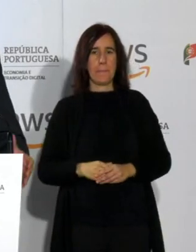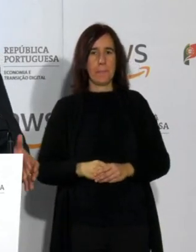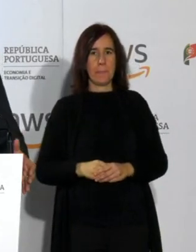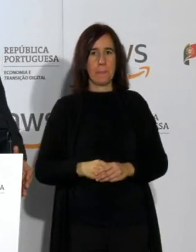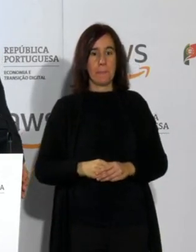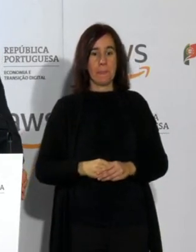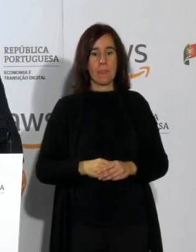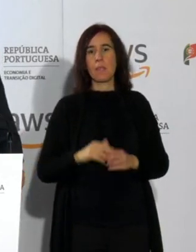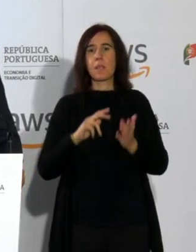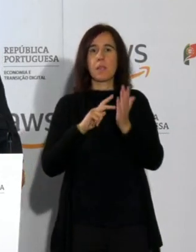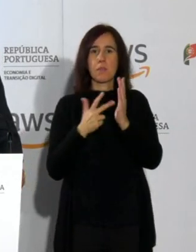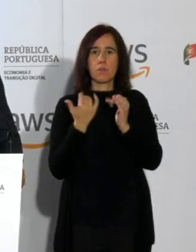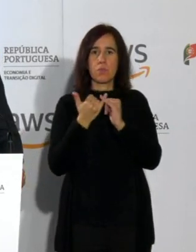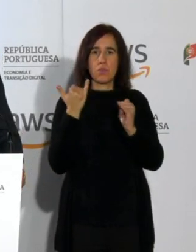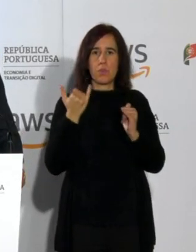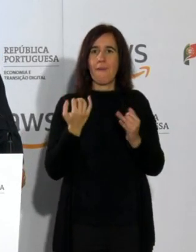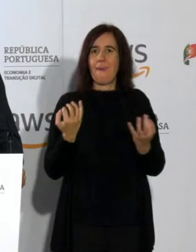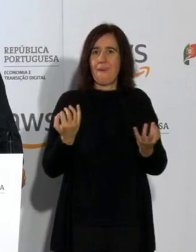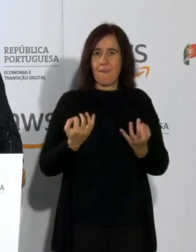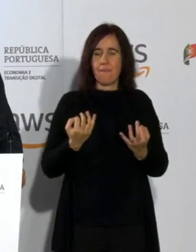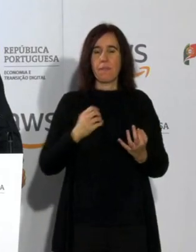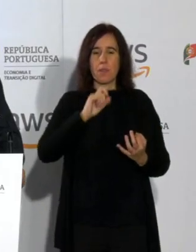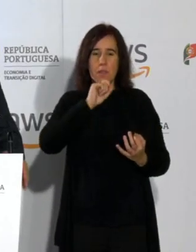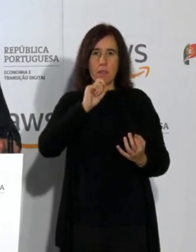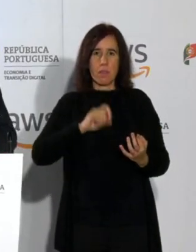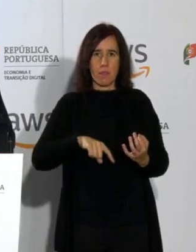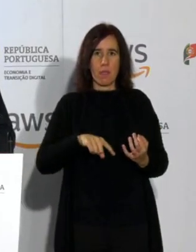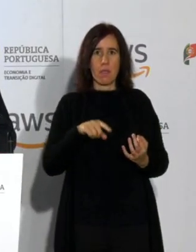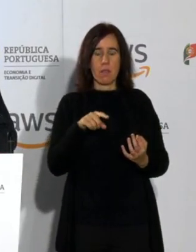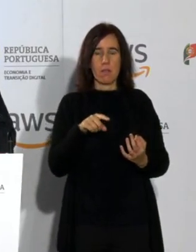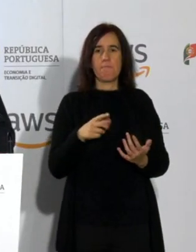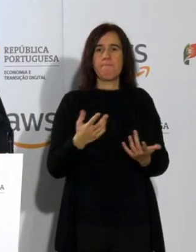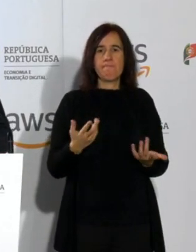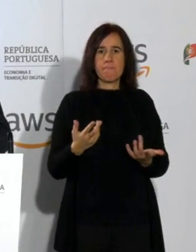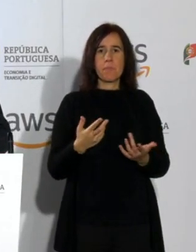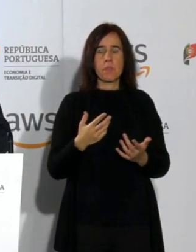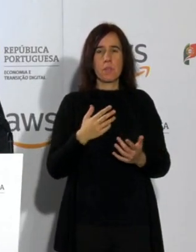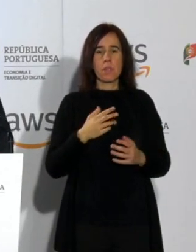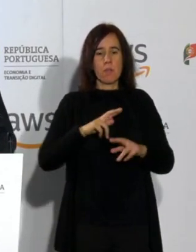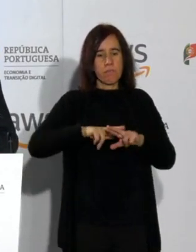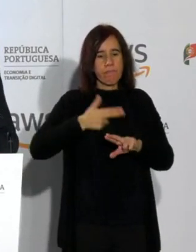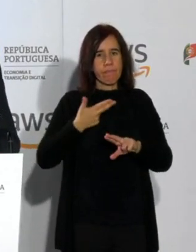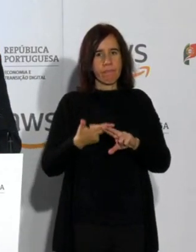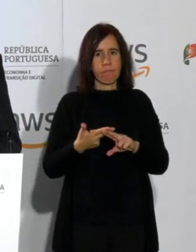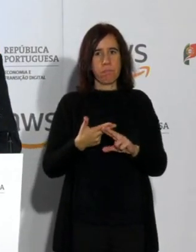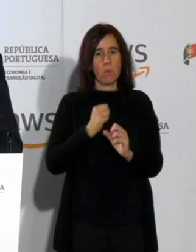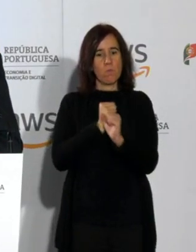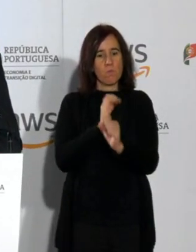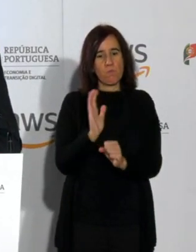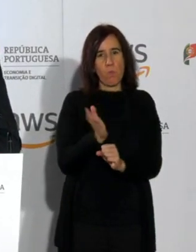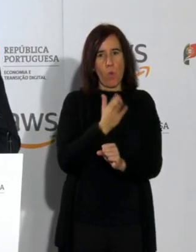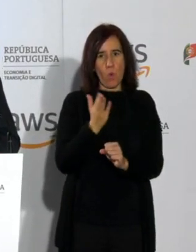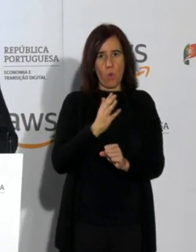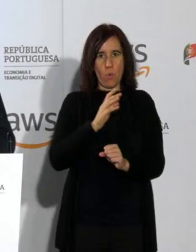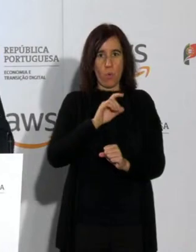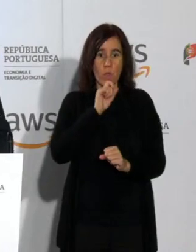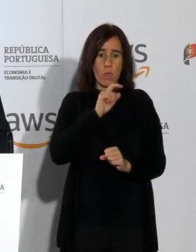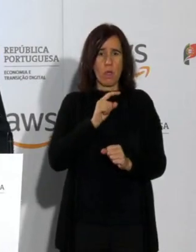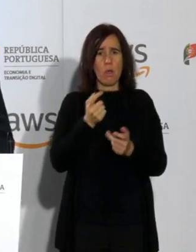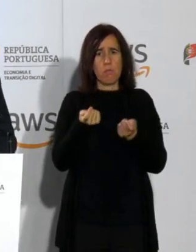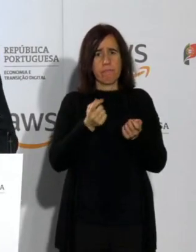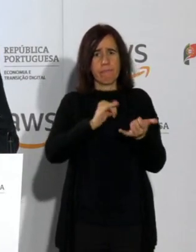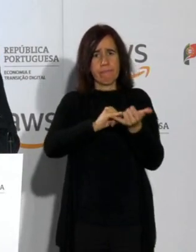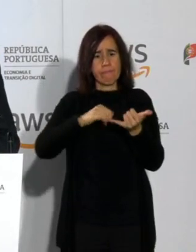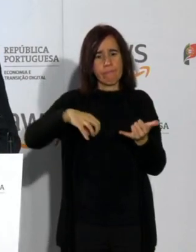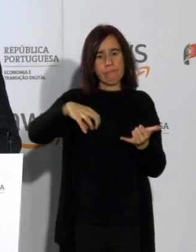As tecnologias digitais têm, de facto, esta capacidade de aumentar o potencial produtivo das